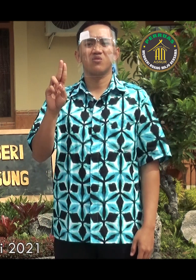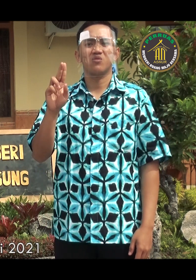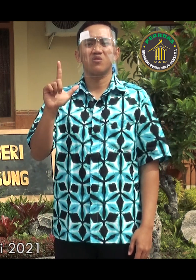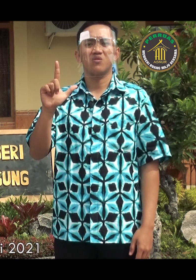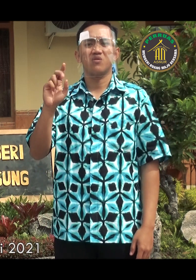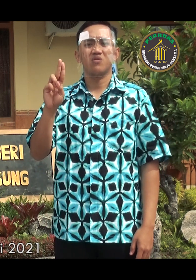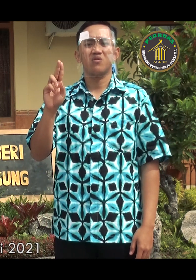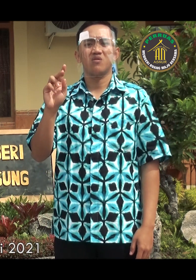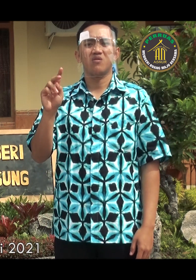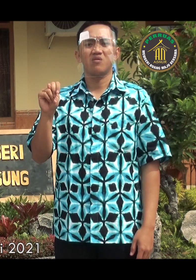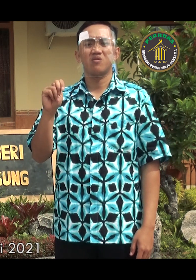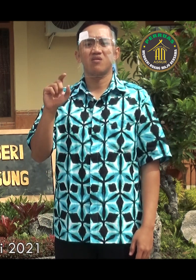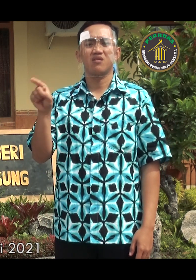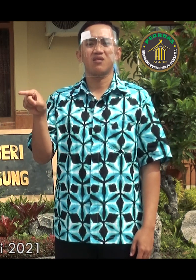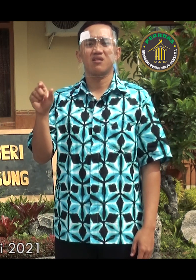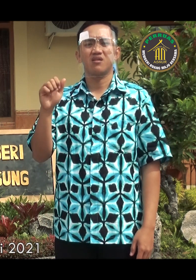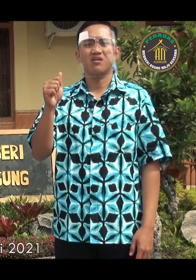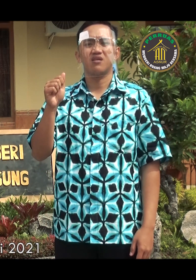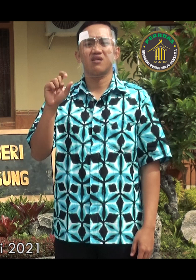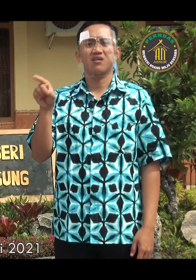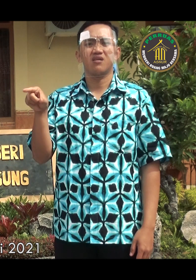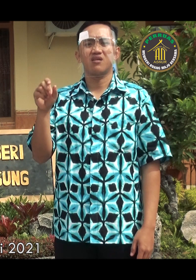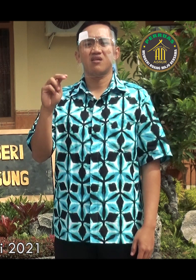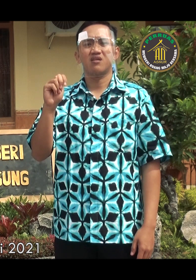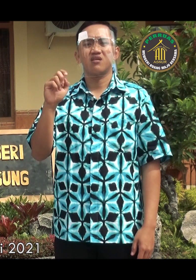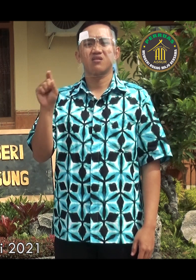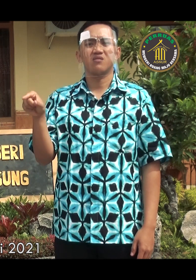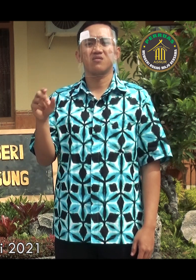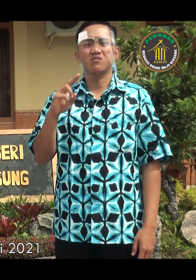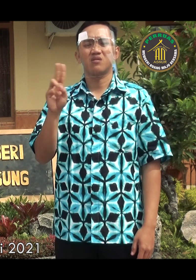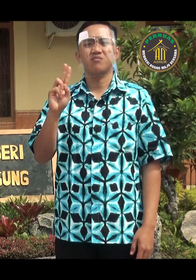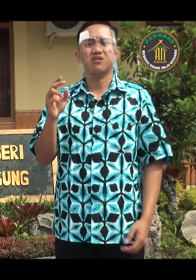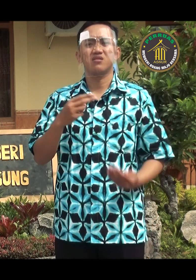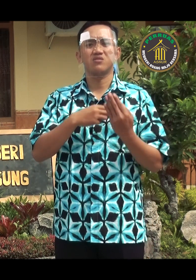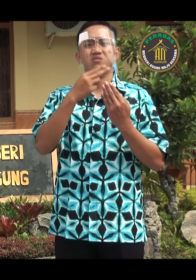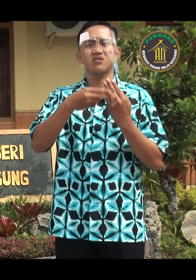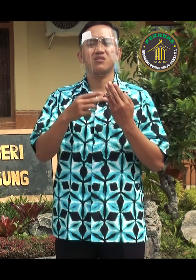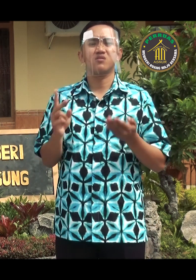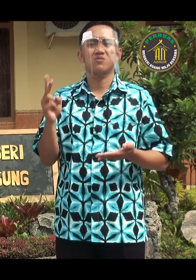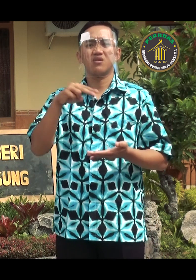Tulungagung 12 Juni 2021.